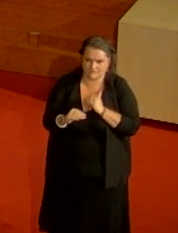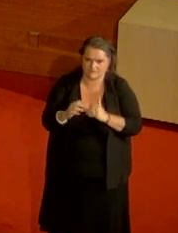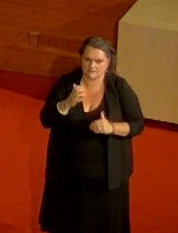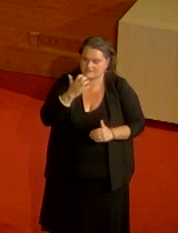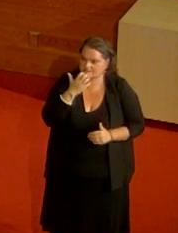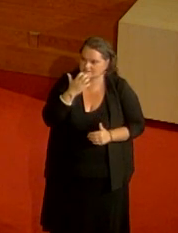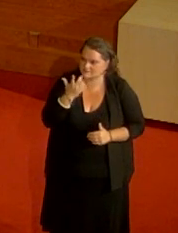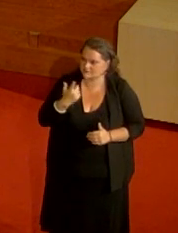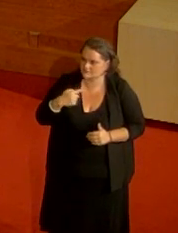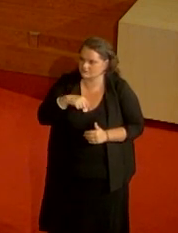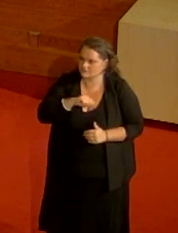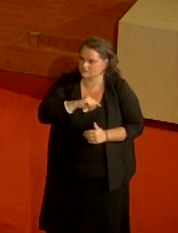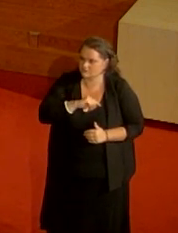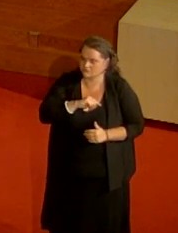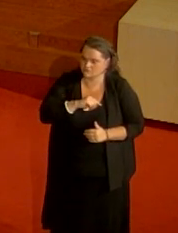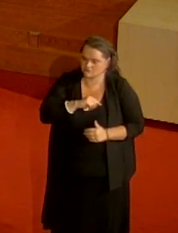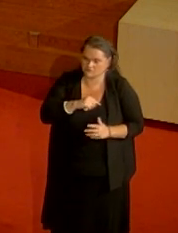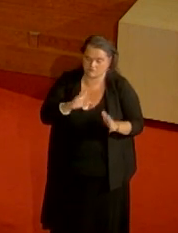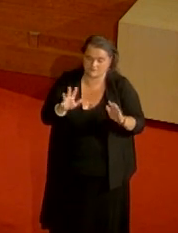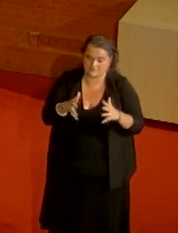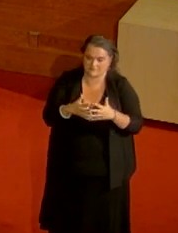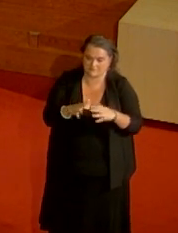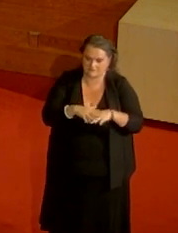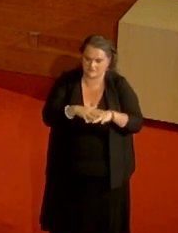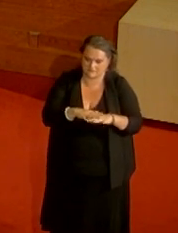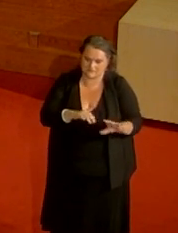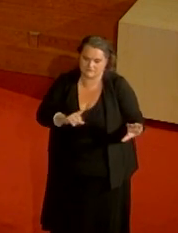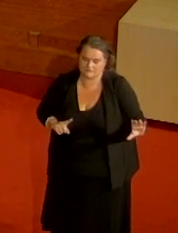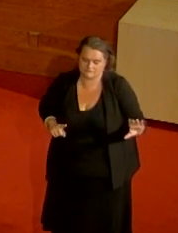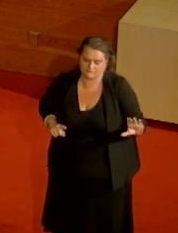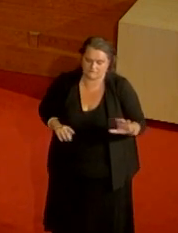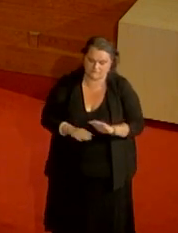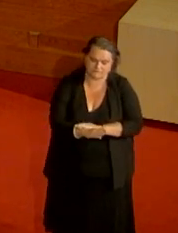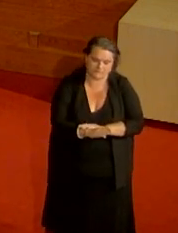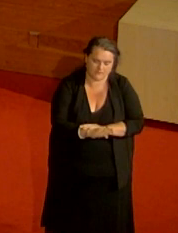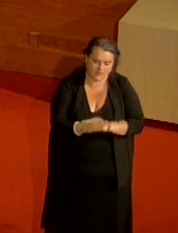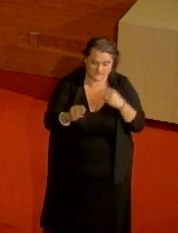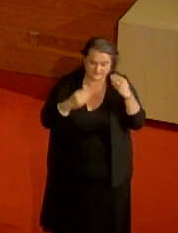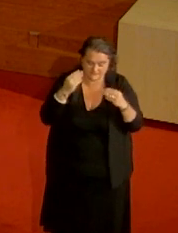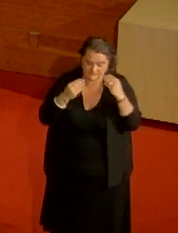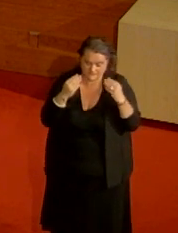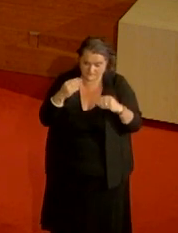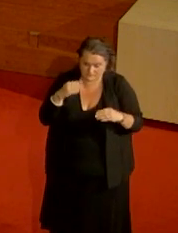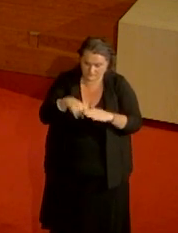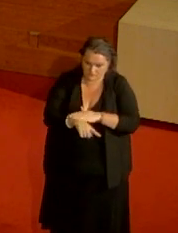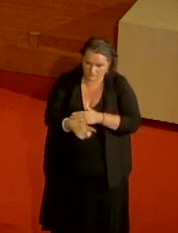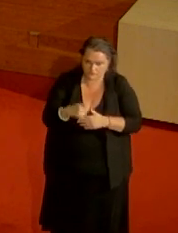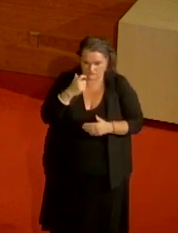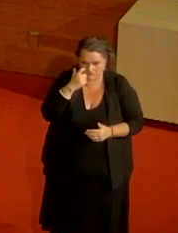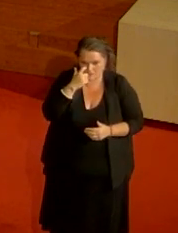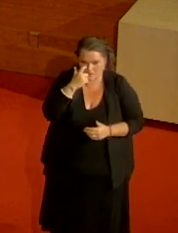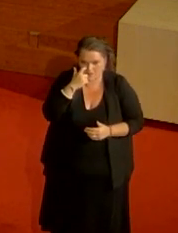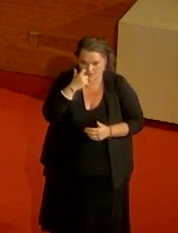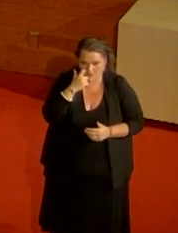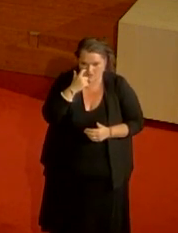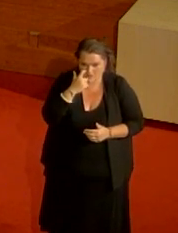a a la red esa dificultad de llegar a lo profundo al pensamiento de de afrontar el espesor que